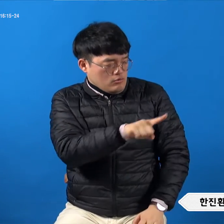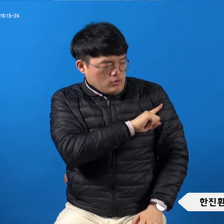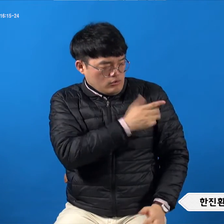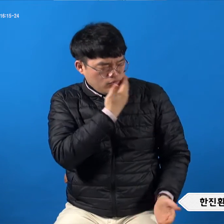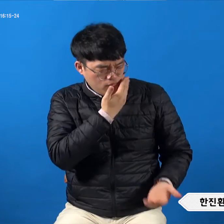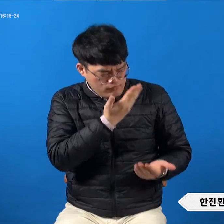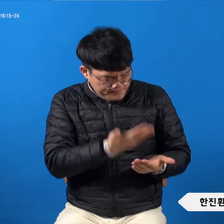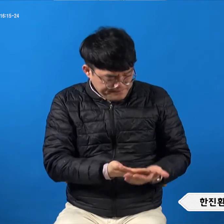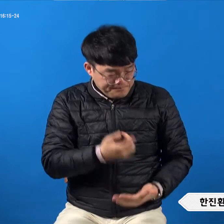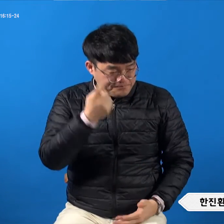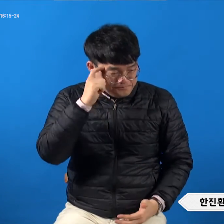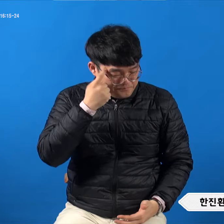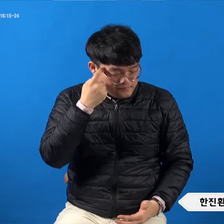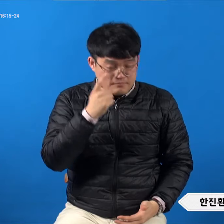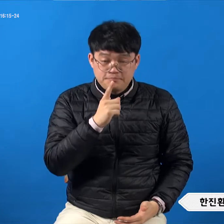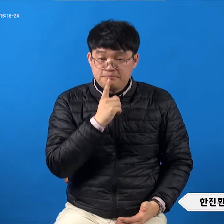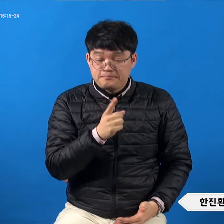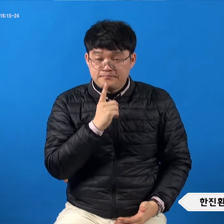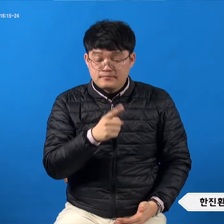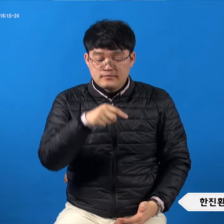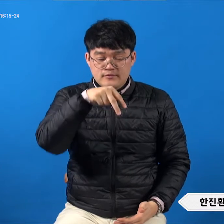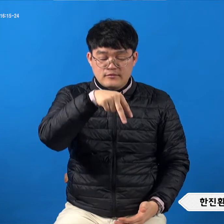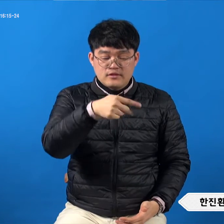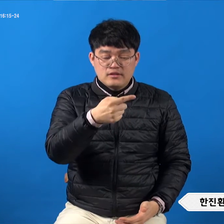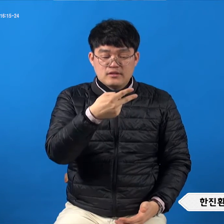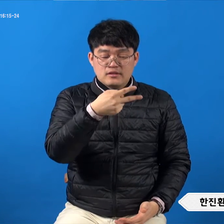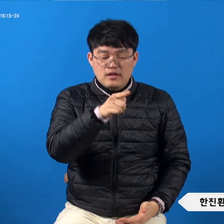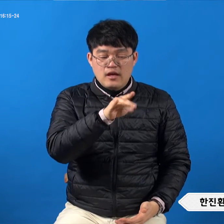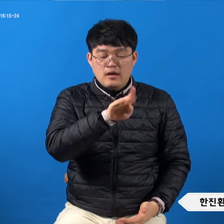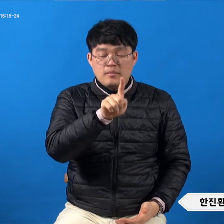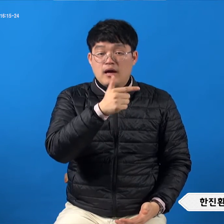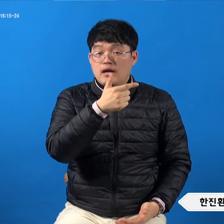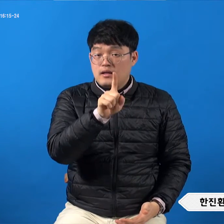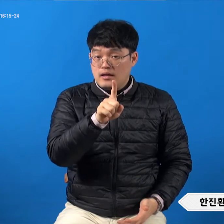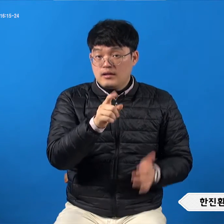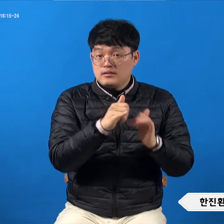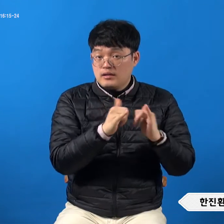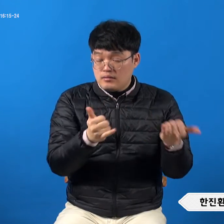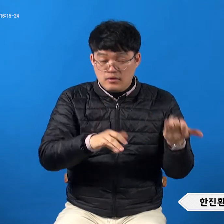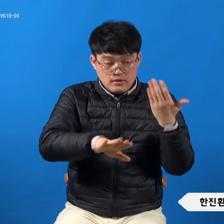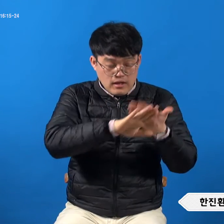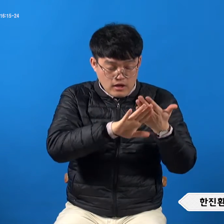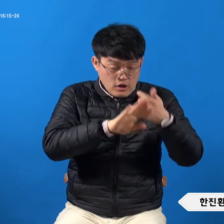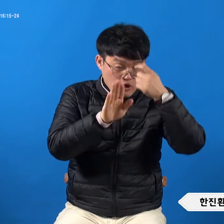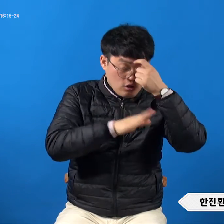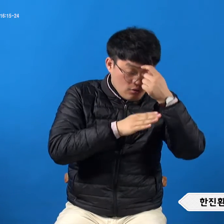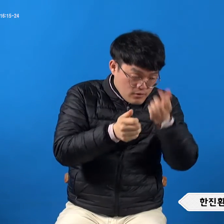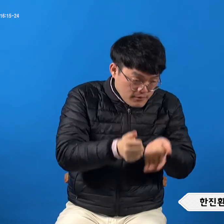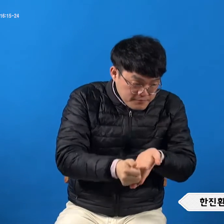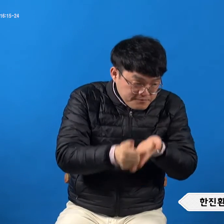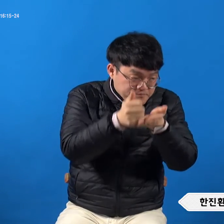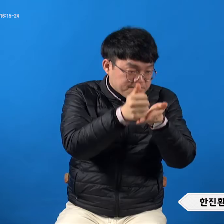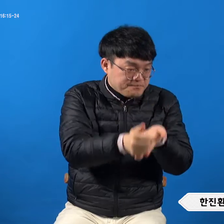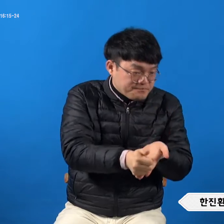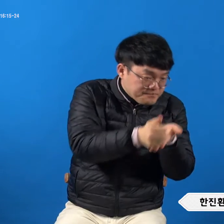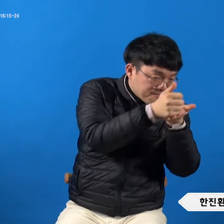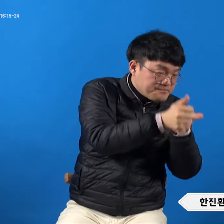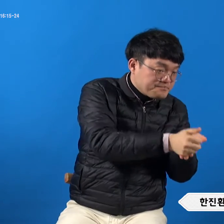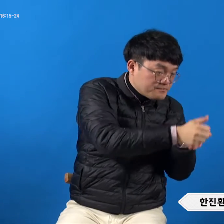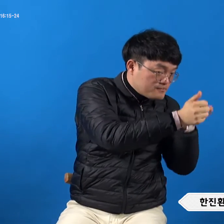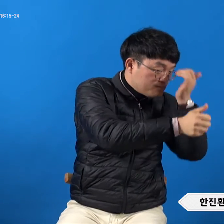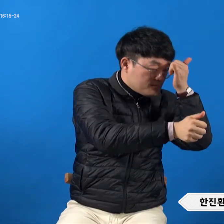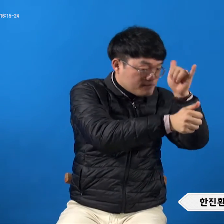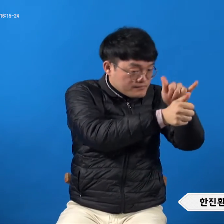순위에 두었다, 그런 뜻입니다. 스데바나라는 사람은 다른 성도를 섬기는 것을 여러 일